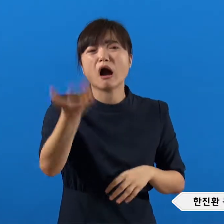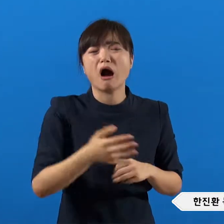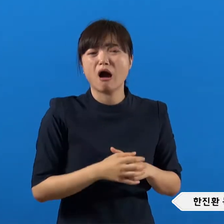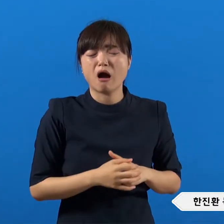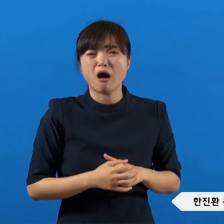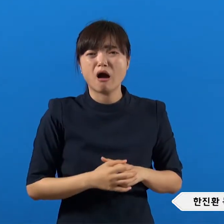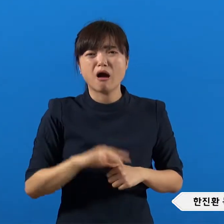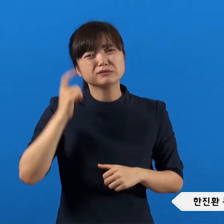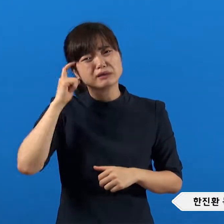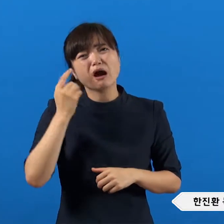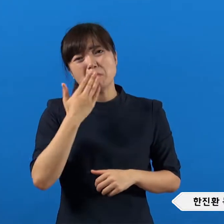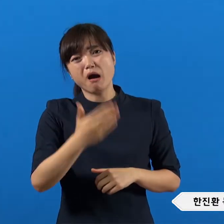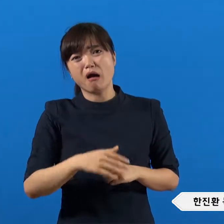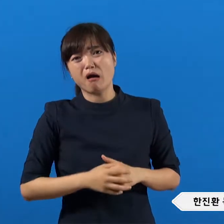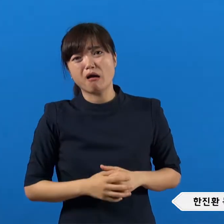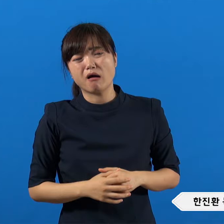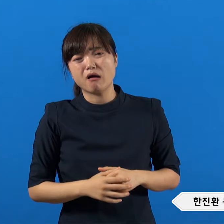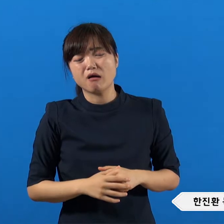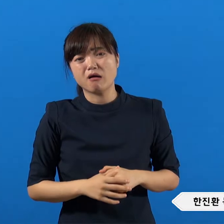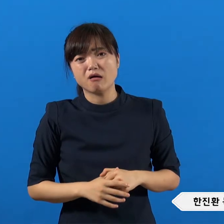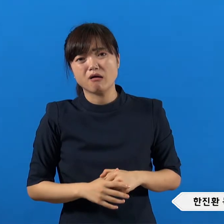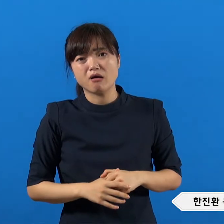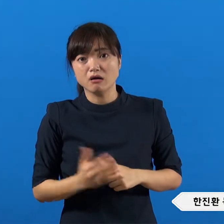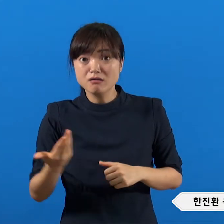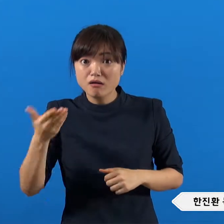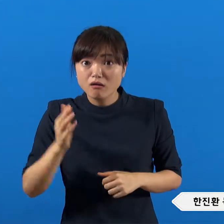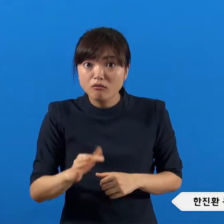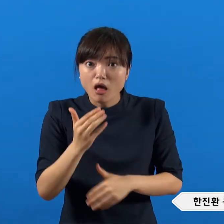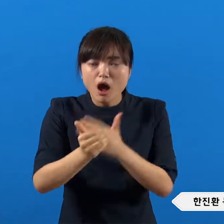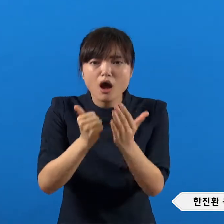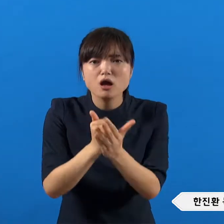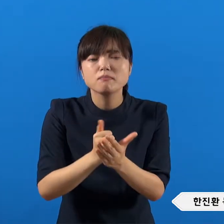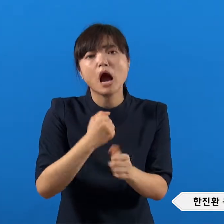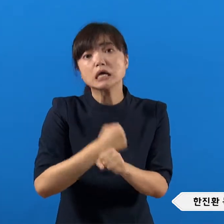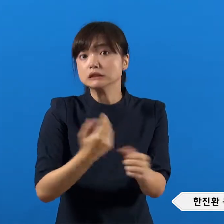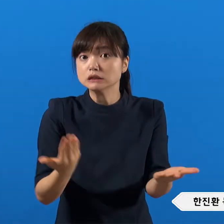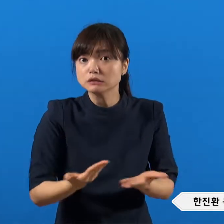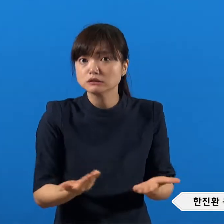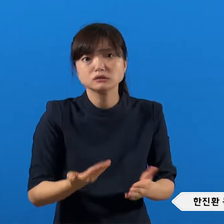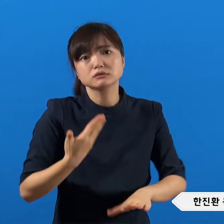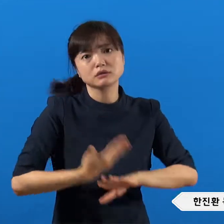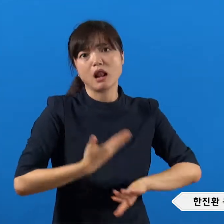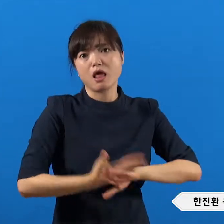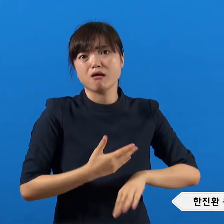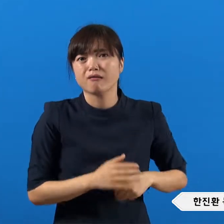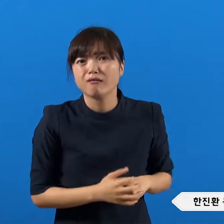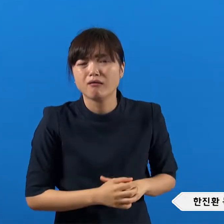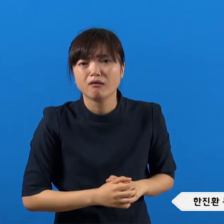있겠나, 그렇게 생각하지 않겠습니까? 그런데 하나님이 하시는 일은 달랐습니다.